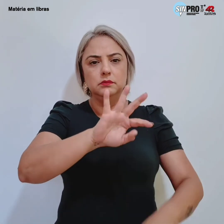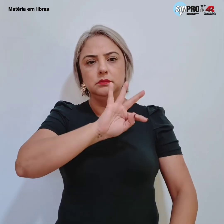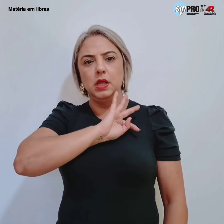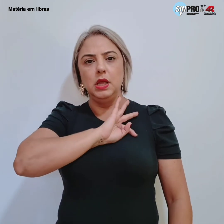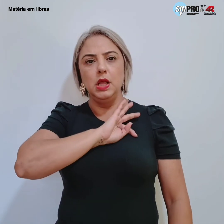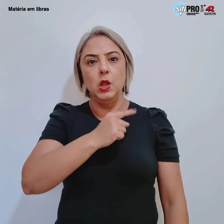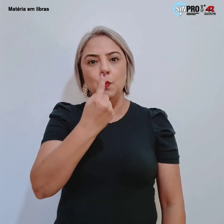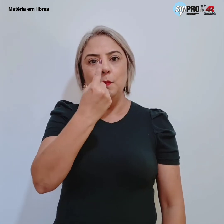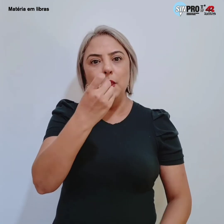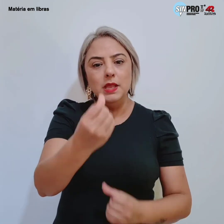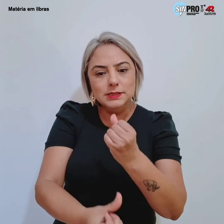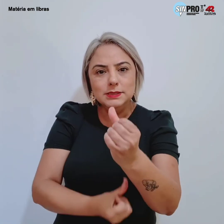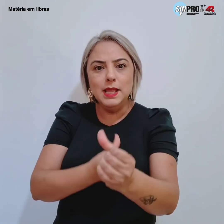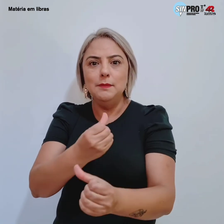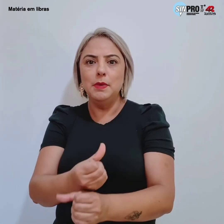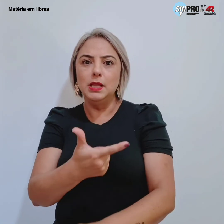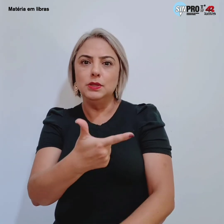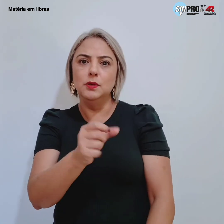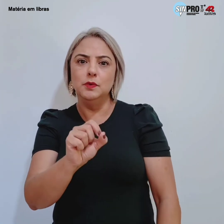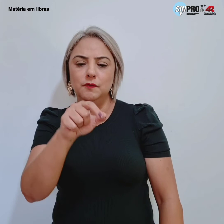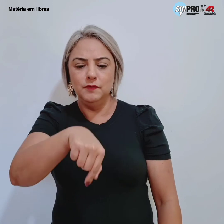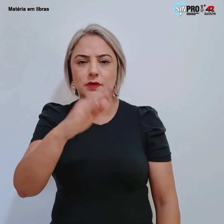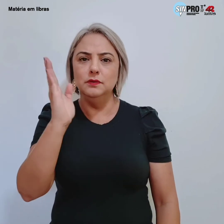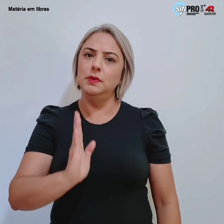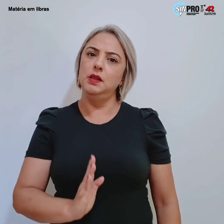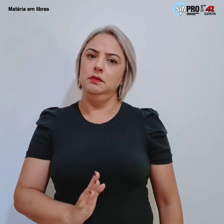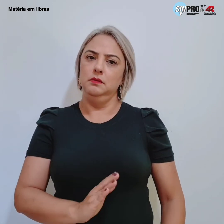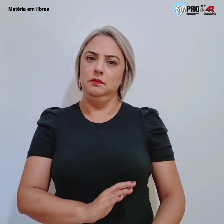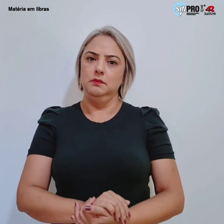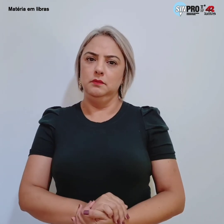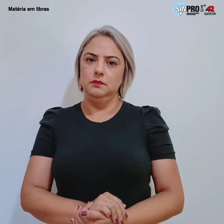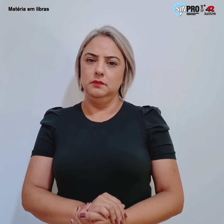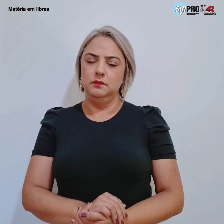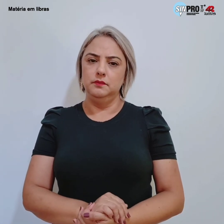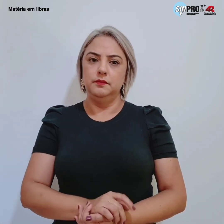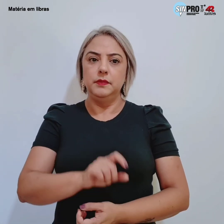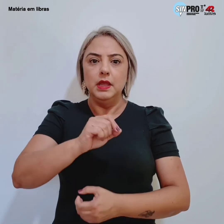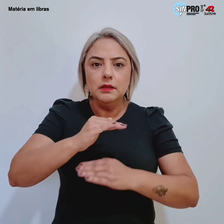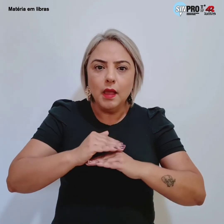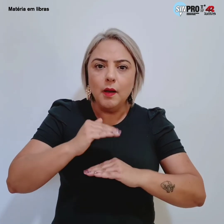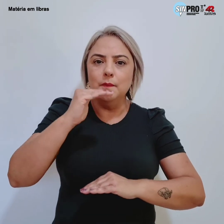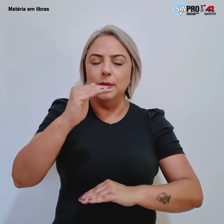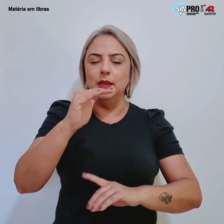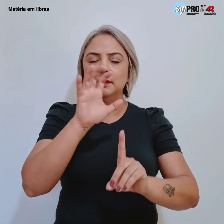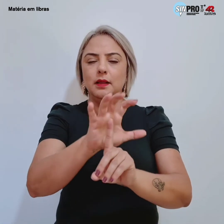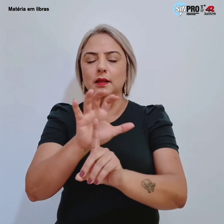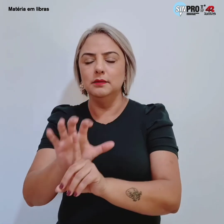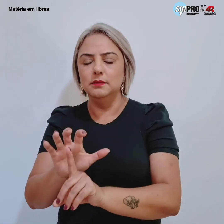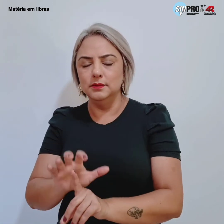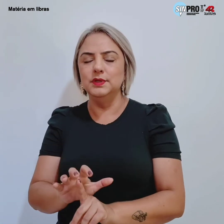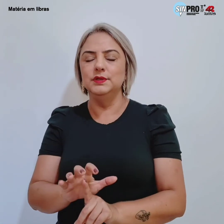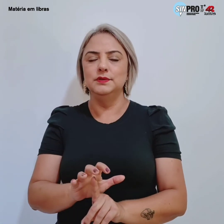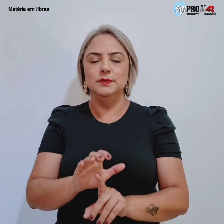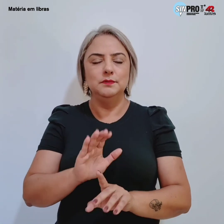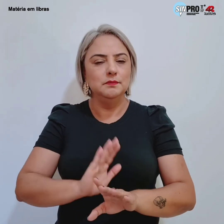polícia no primeiro semestre de 2020 no Brasil. Esse aumento atinge,